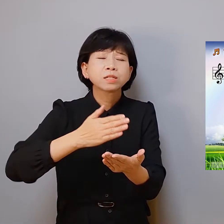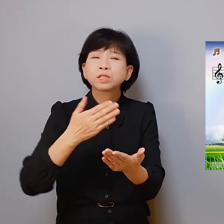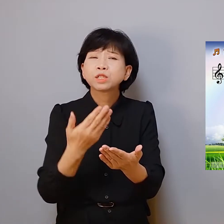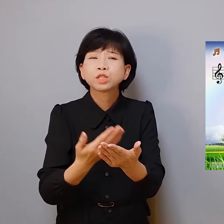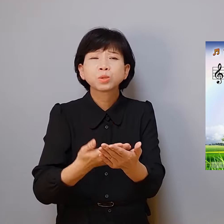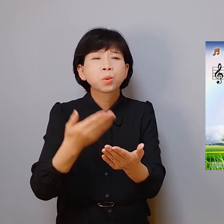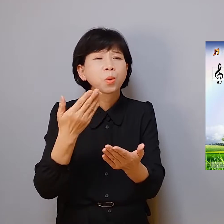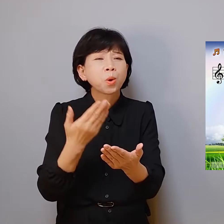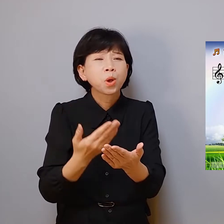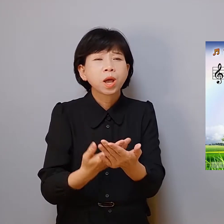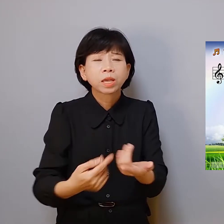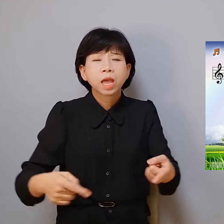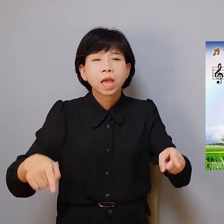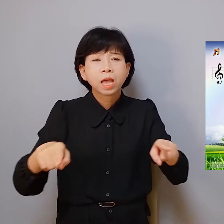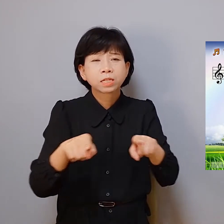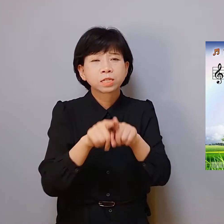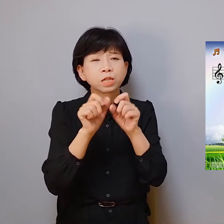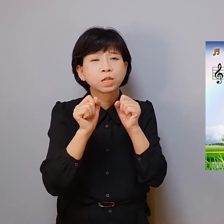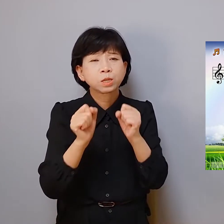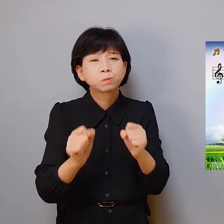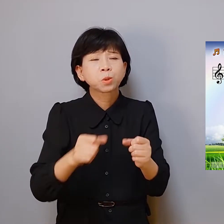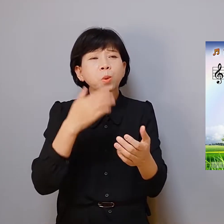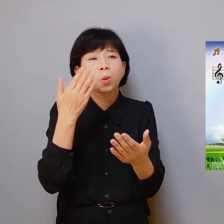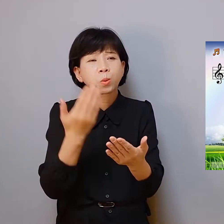떠나지 마시고